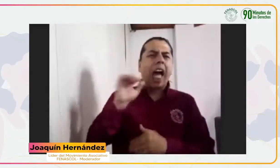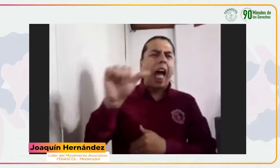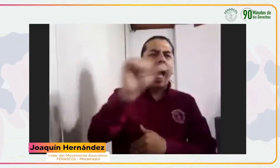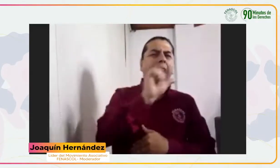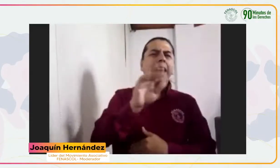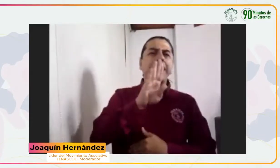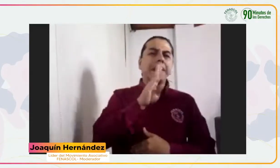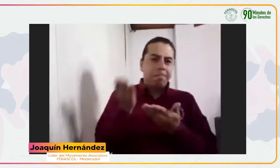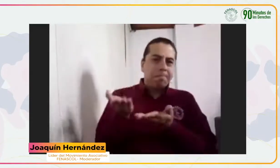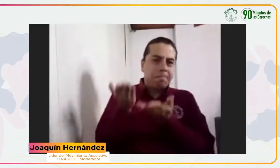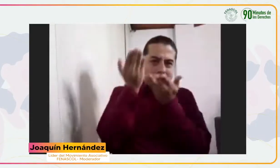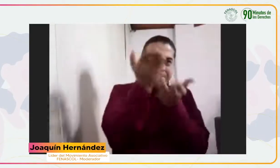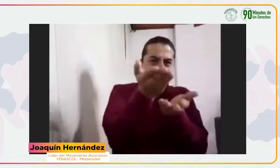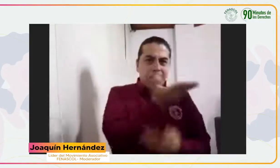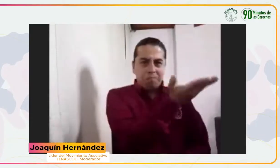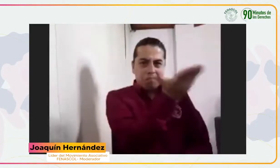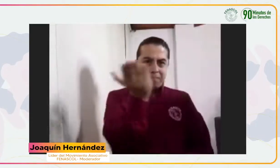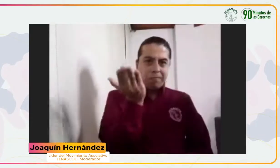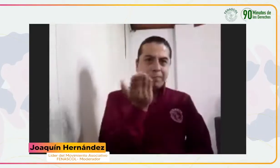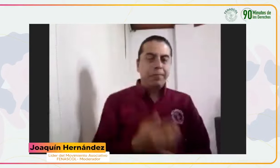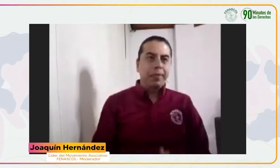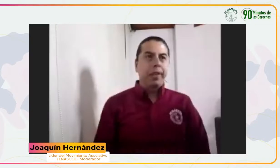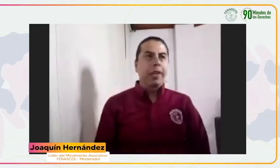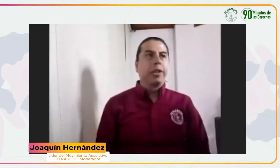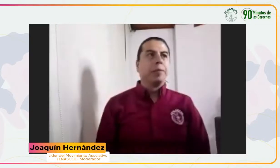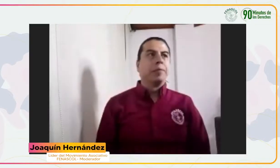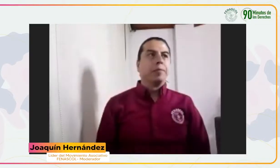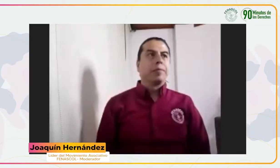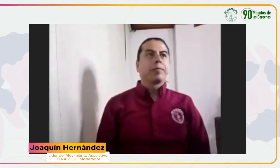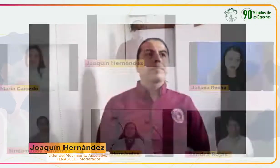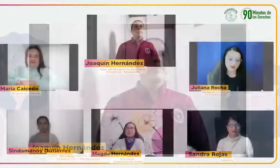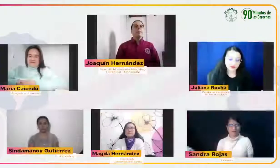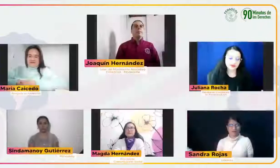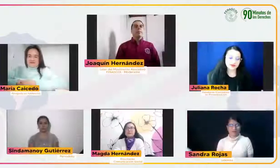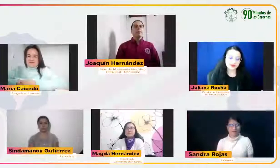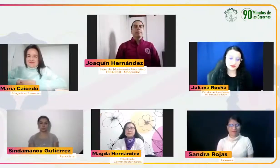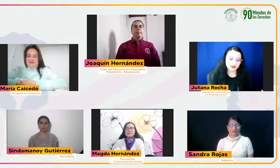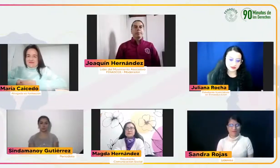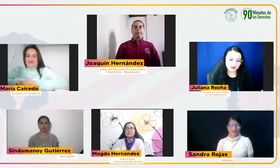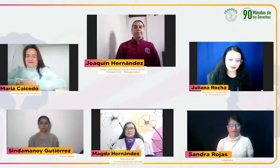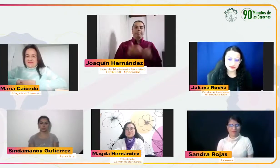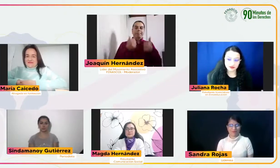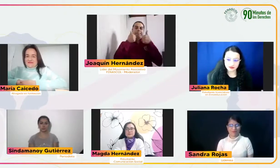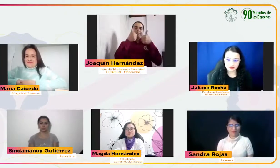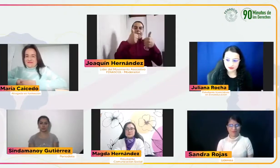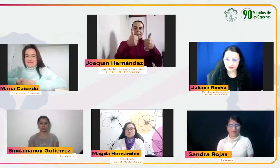Las lideresas que nos acompañan, quisiera dar la apertura para que ustedes puedan también presentarse.